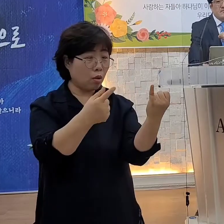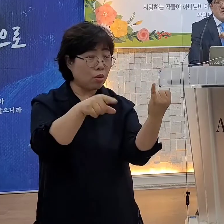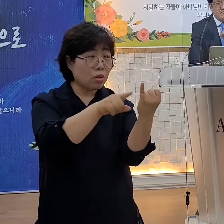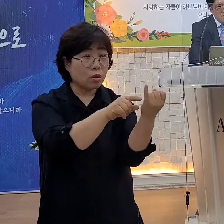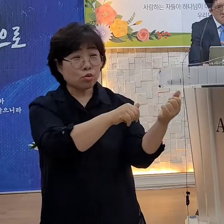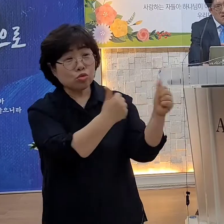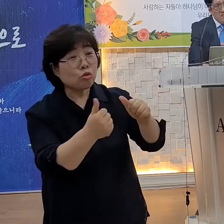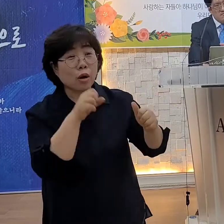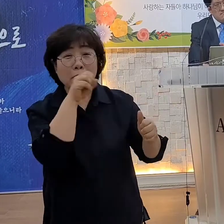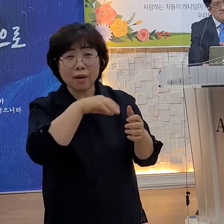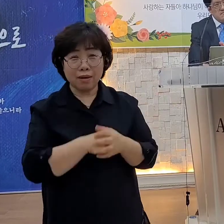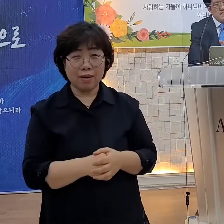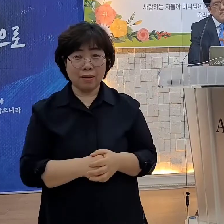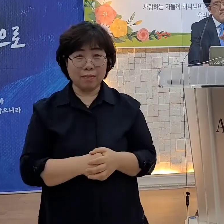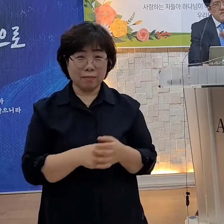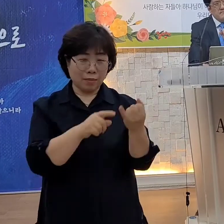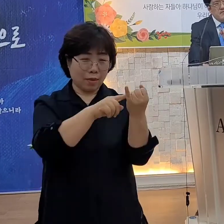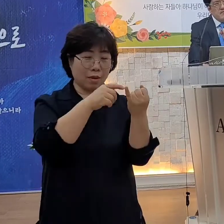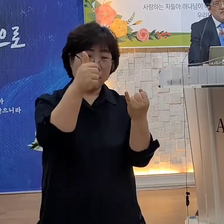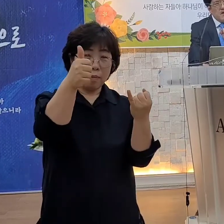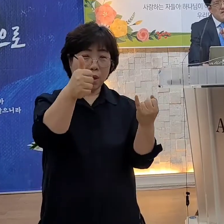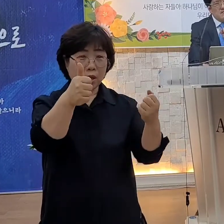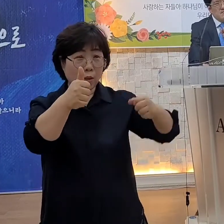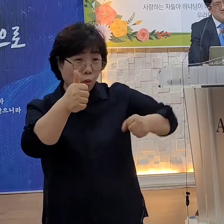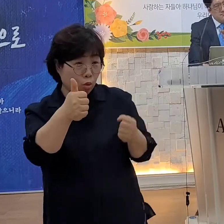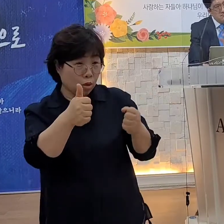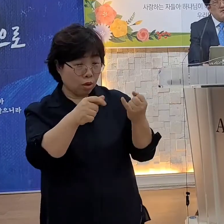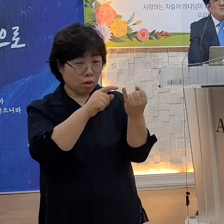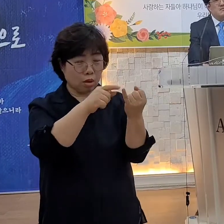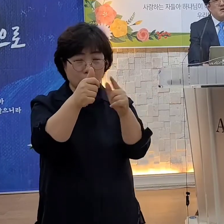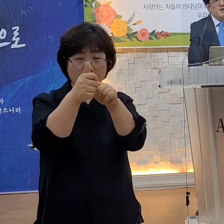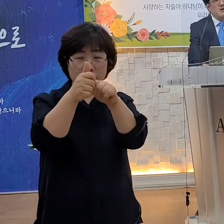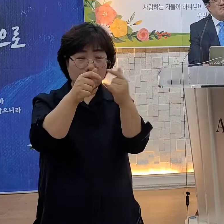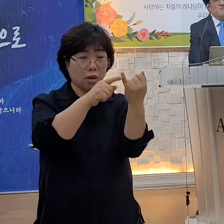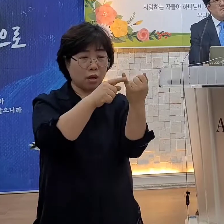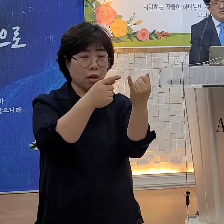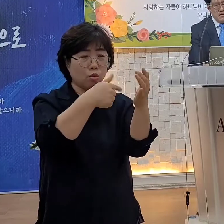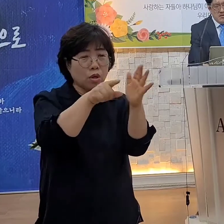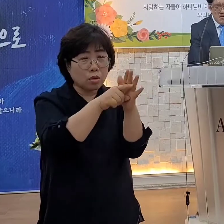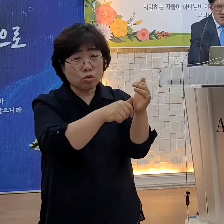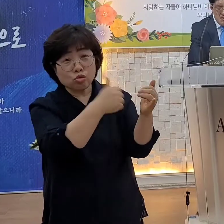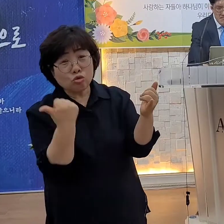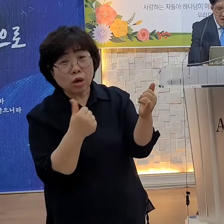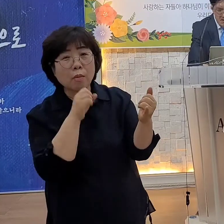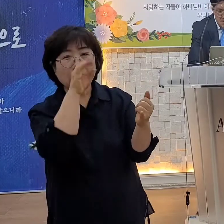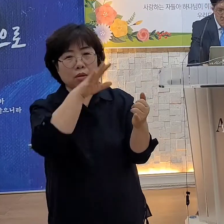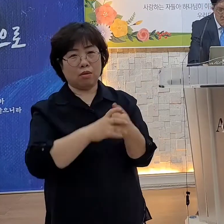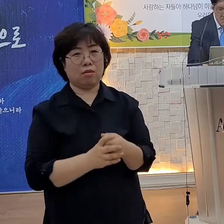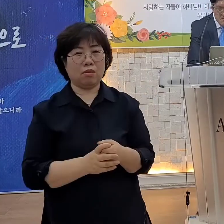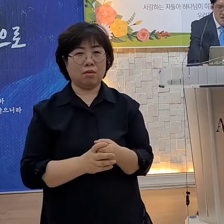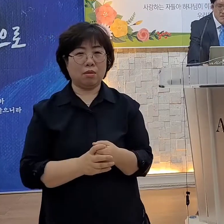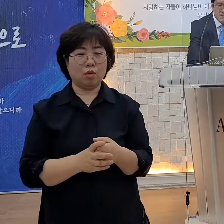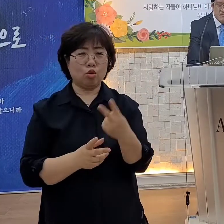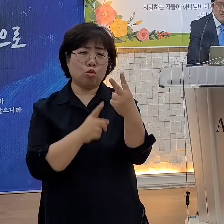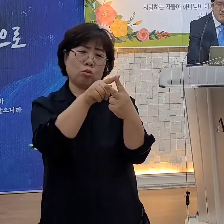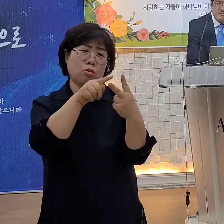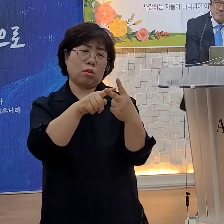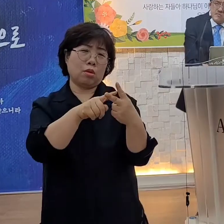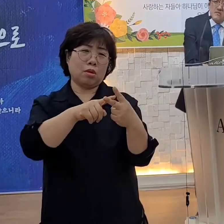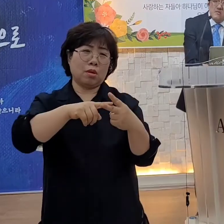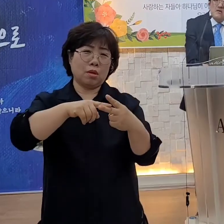아내는 남편에게 복종하고 남편은 아내를 위해서 죽어야 된다라고 이렇게 말을 하고 있다는 거예요.